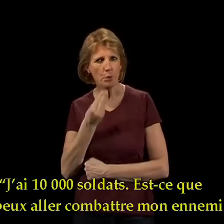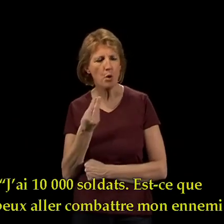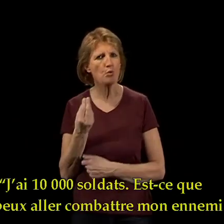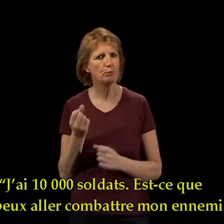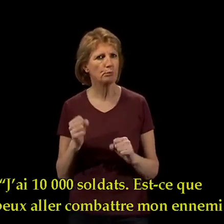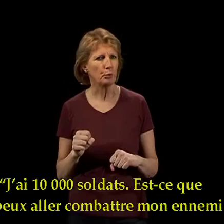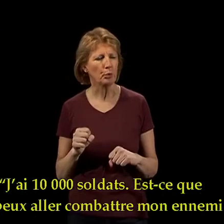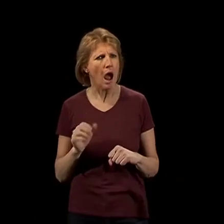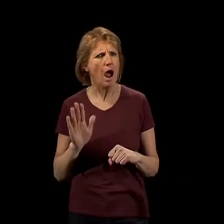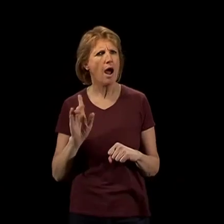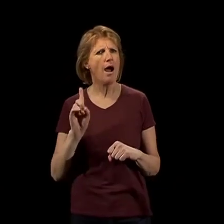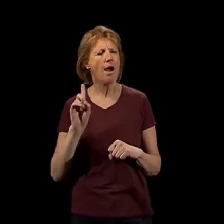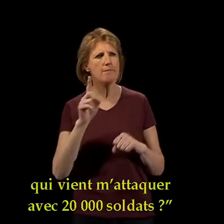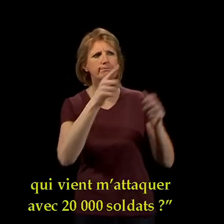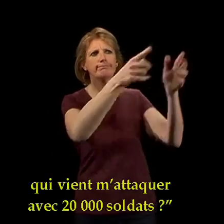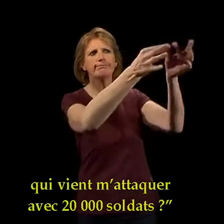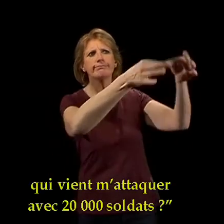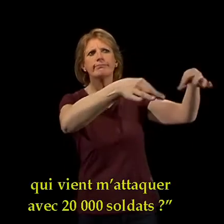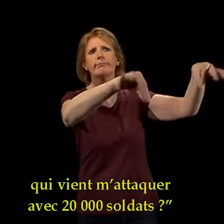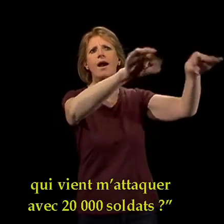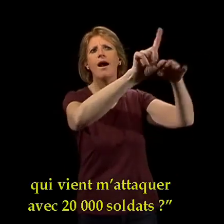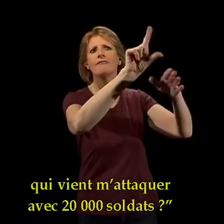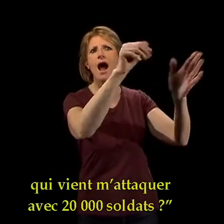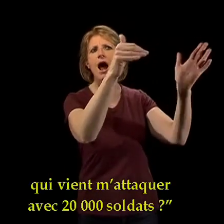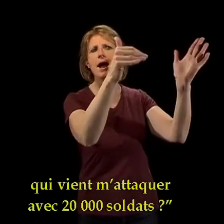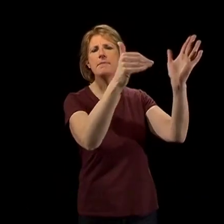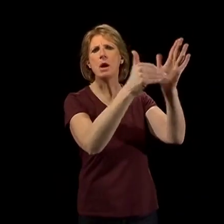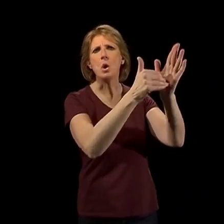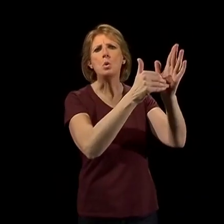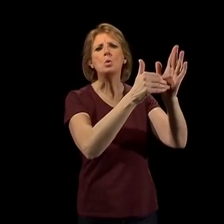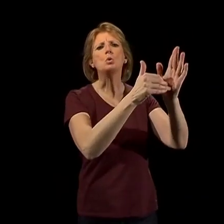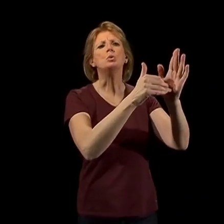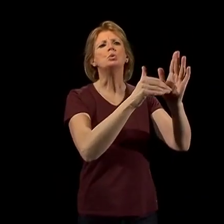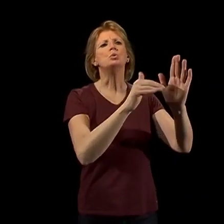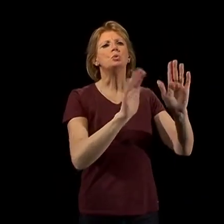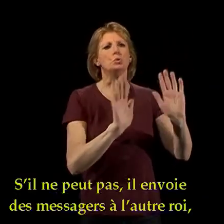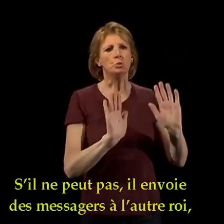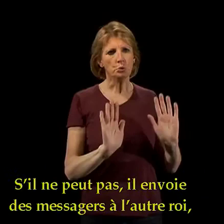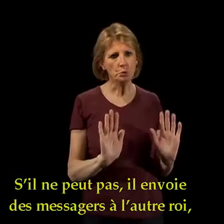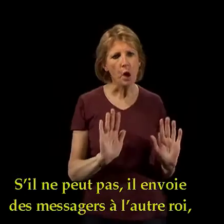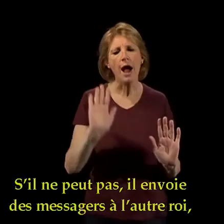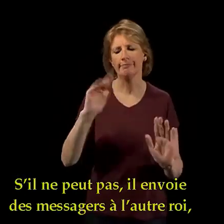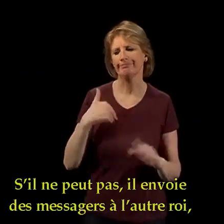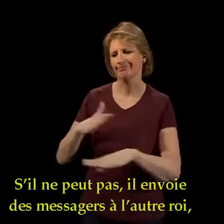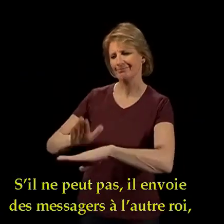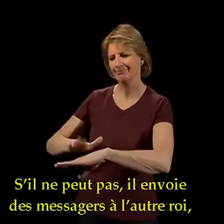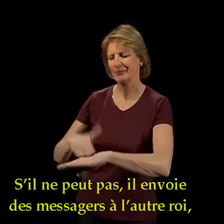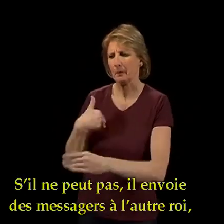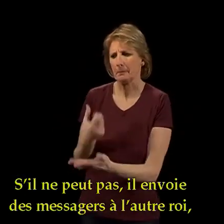aller combattre mon ennemi qui vient m'attaquer avec vingt mille soldats ? »'il ne peut pas,